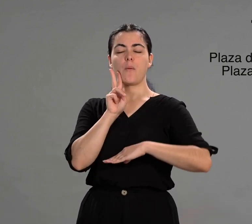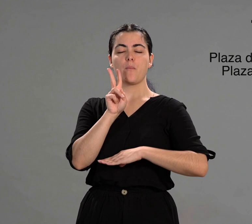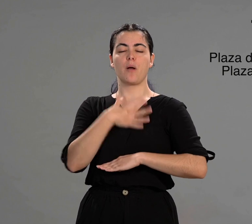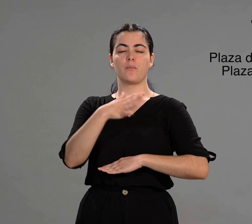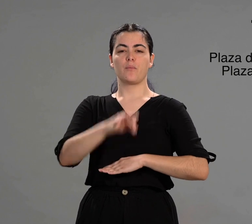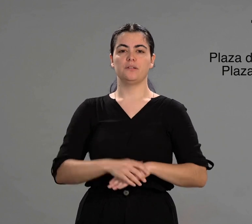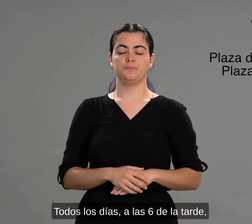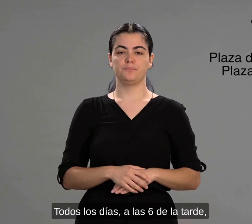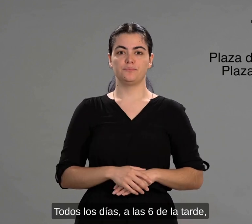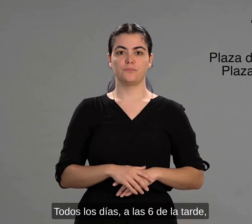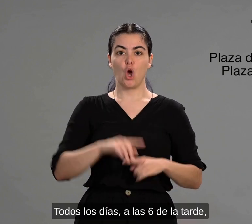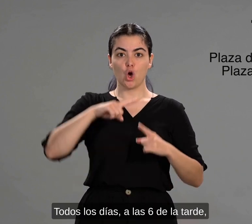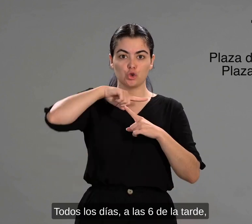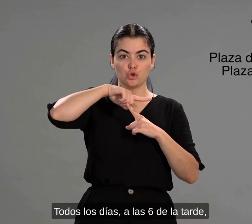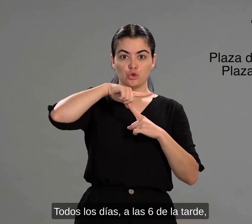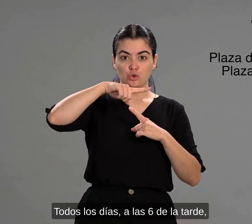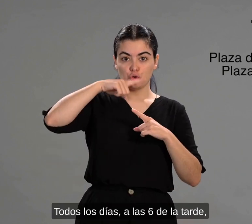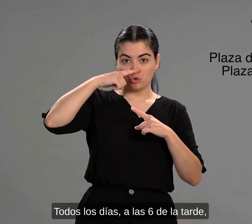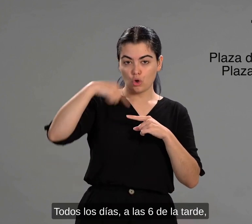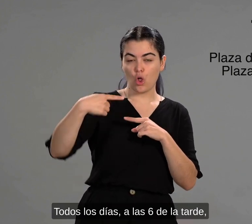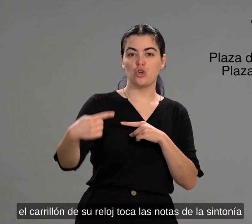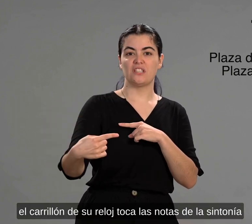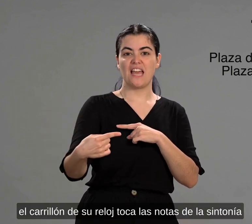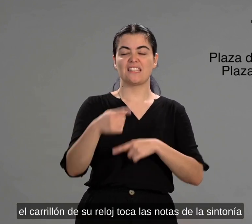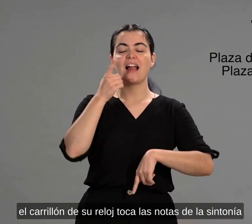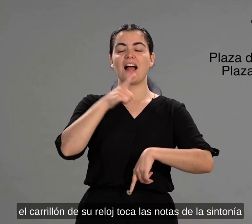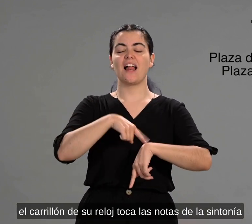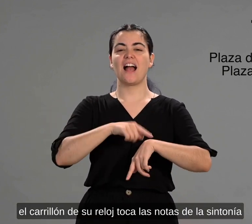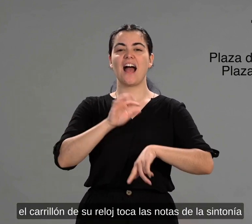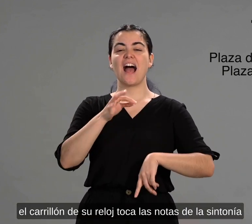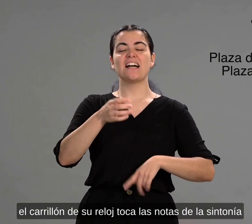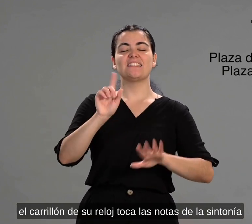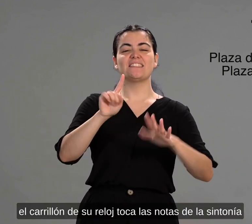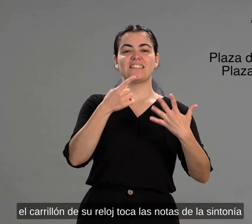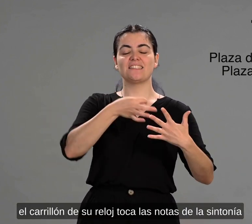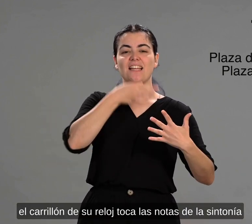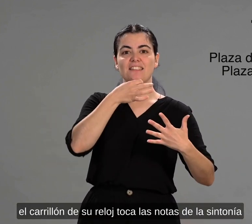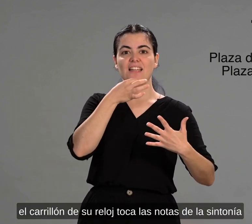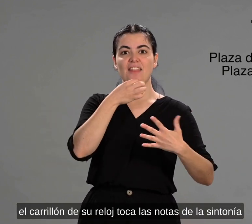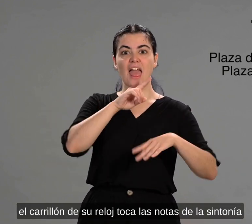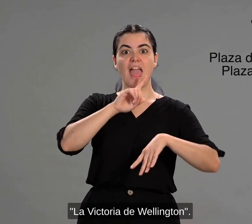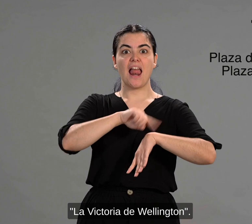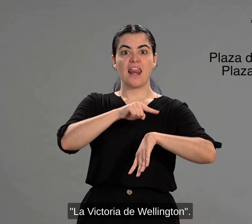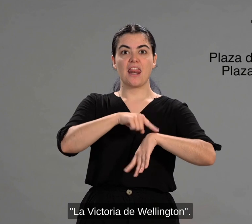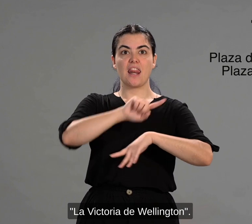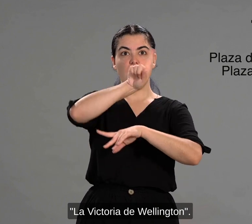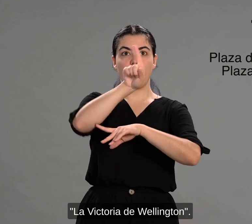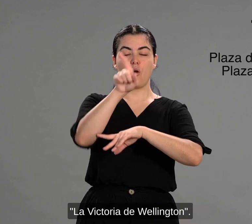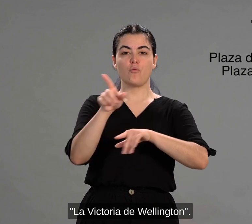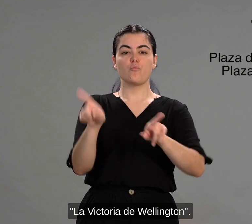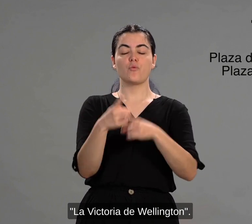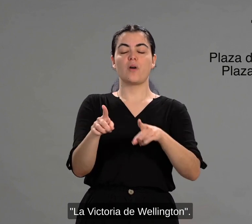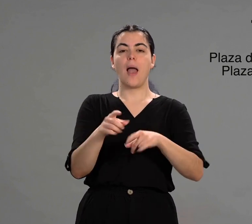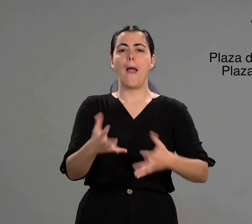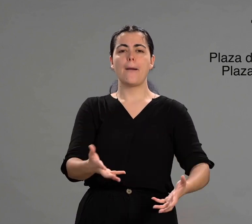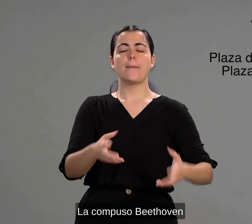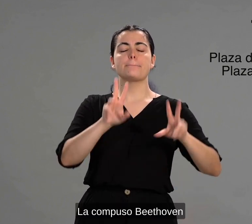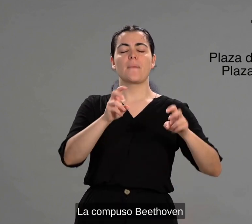Todos los días a las seis de la tarde, el carrillón de su reloj toca las notas de la sintonía La Victoria de Wellington. La